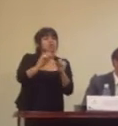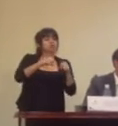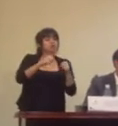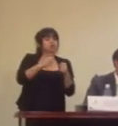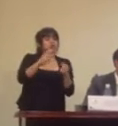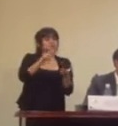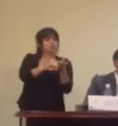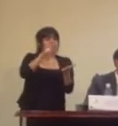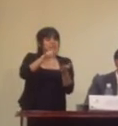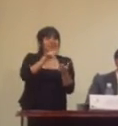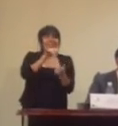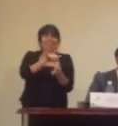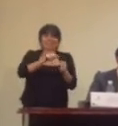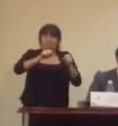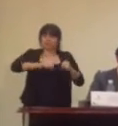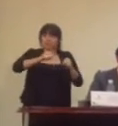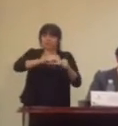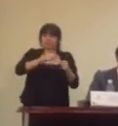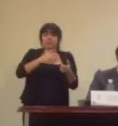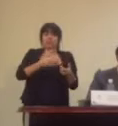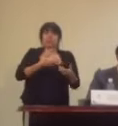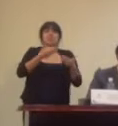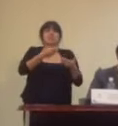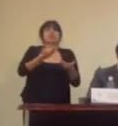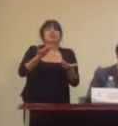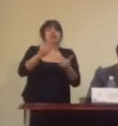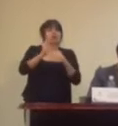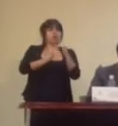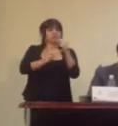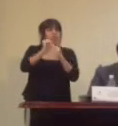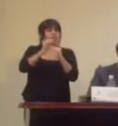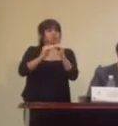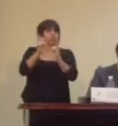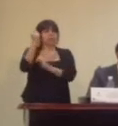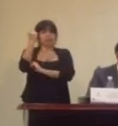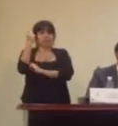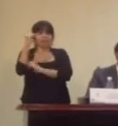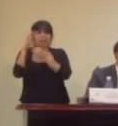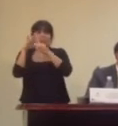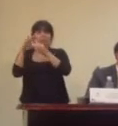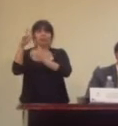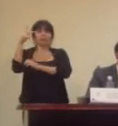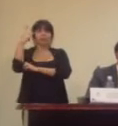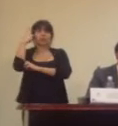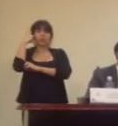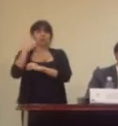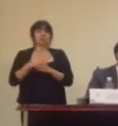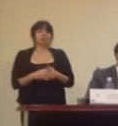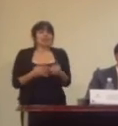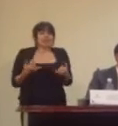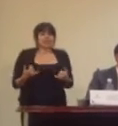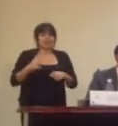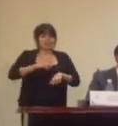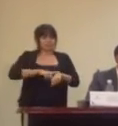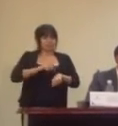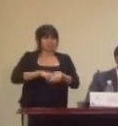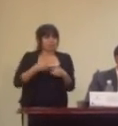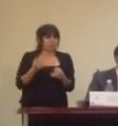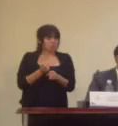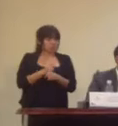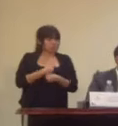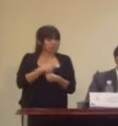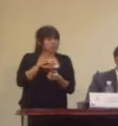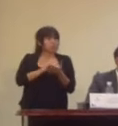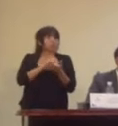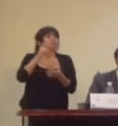Y esa viabilidad se la da la construcción de entendimientos políticos que en estos momentos se están realizando, y por